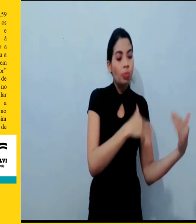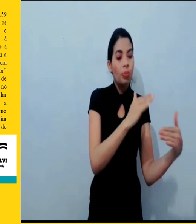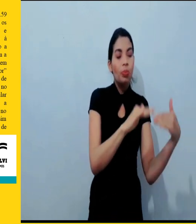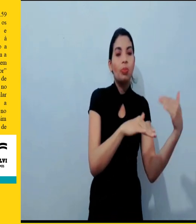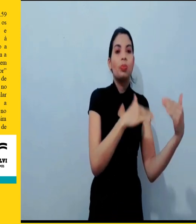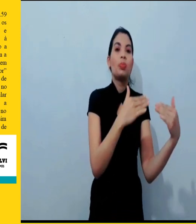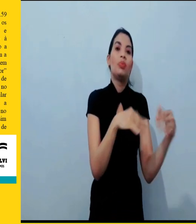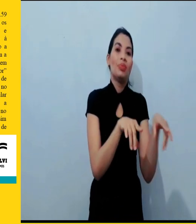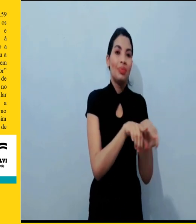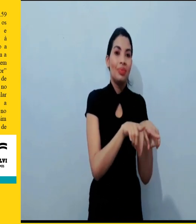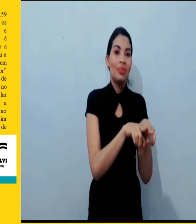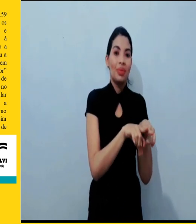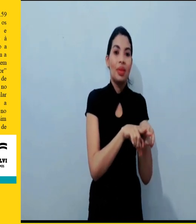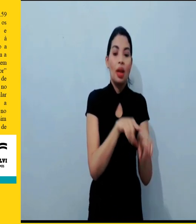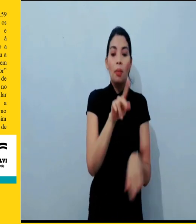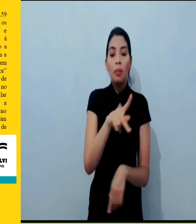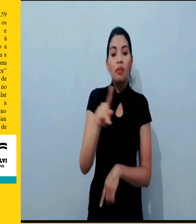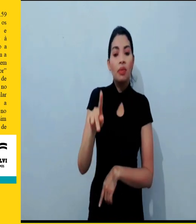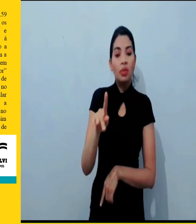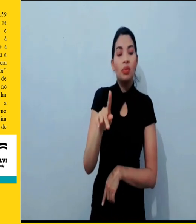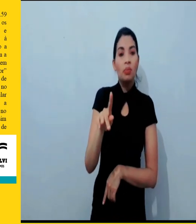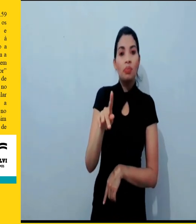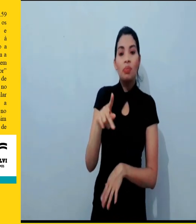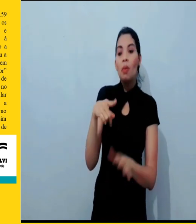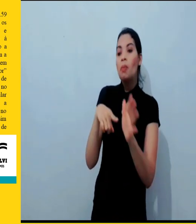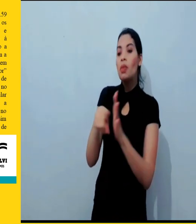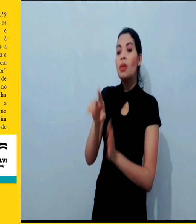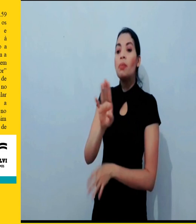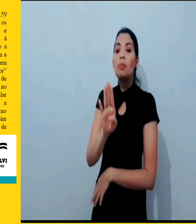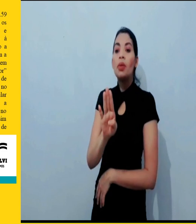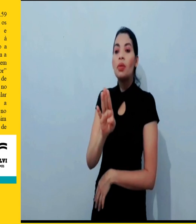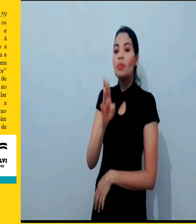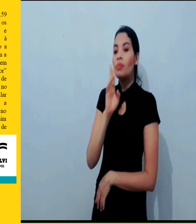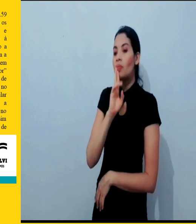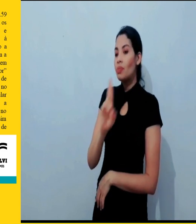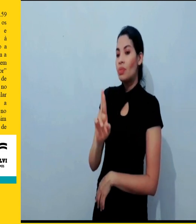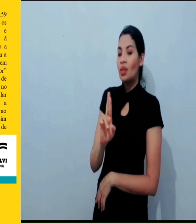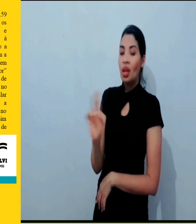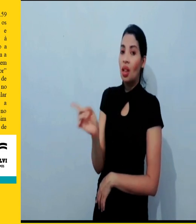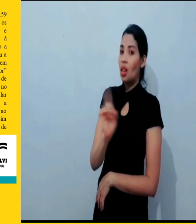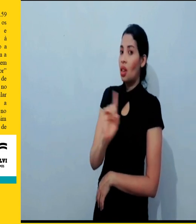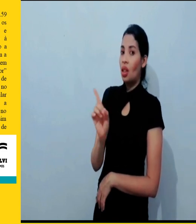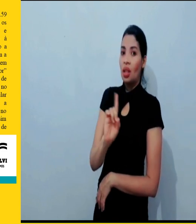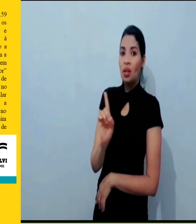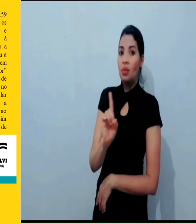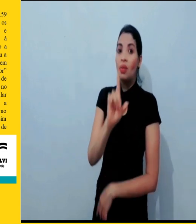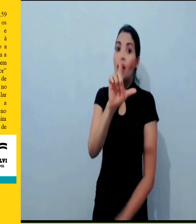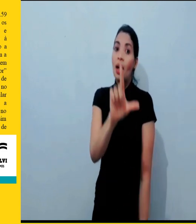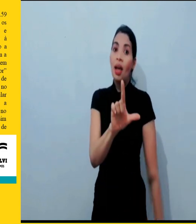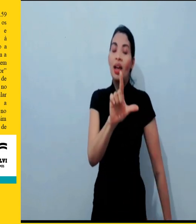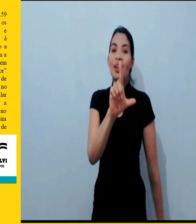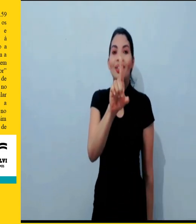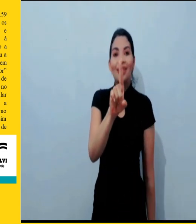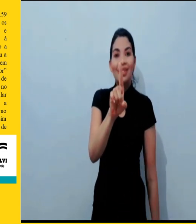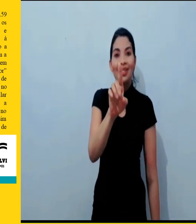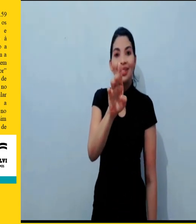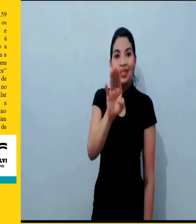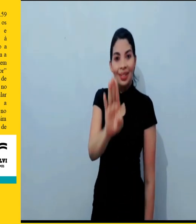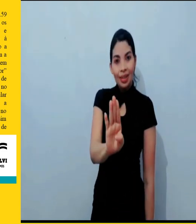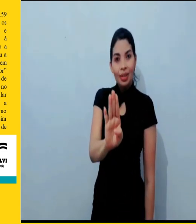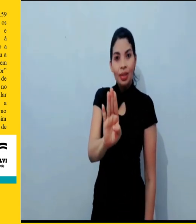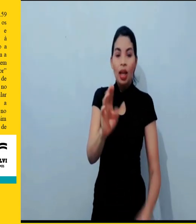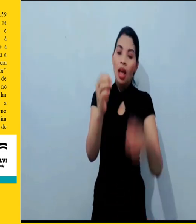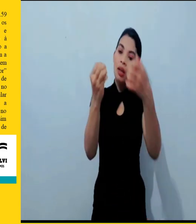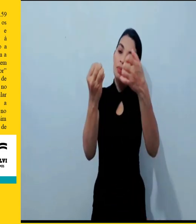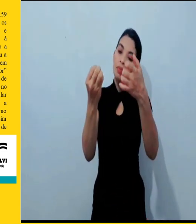os profissionais da educação. Professor B disse que não. Desse modo, a LDB,